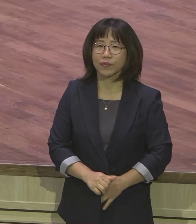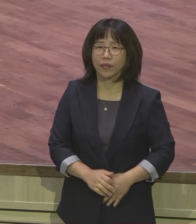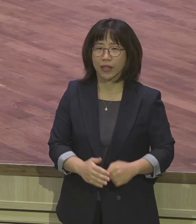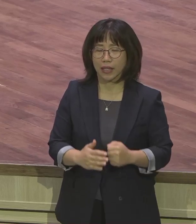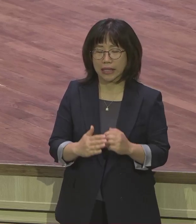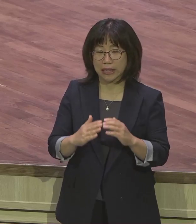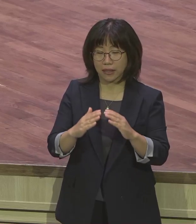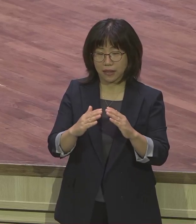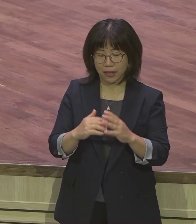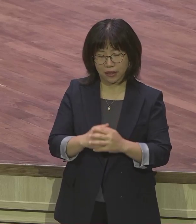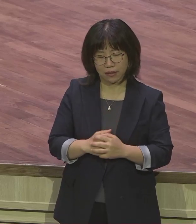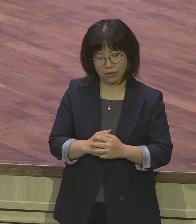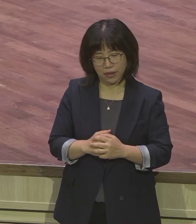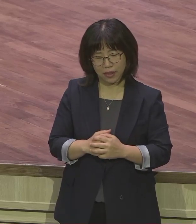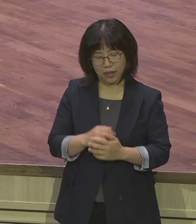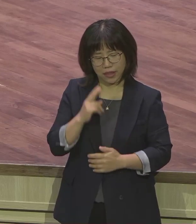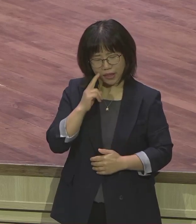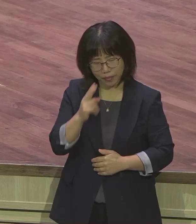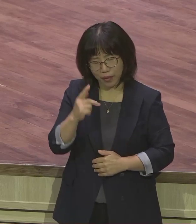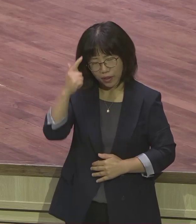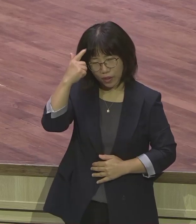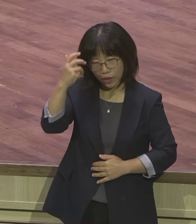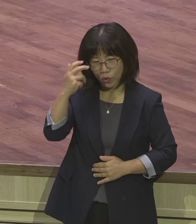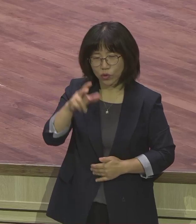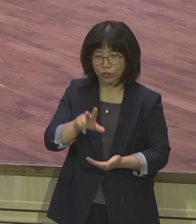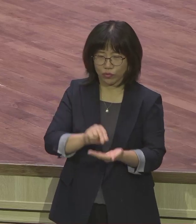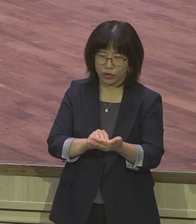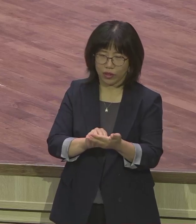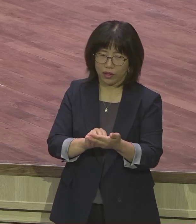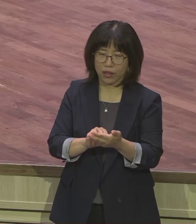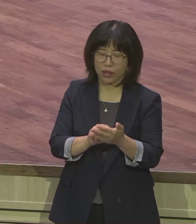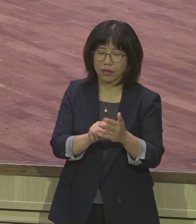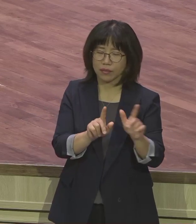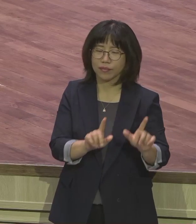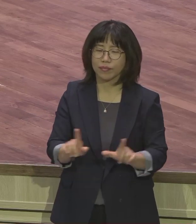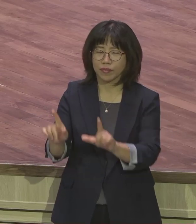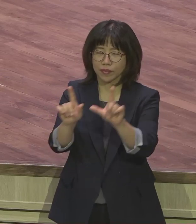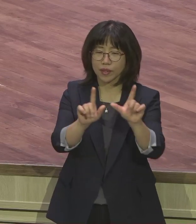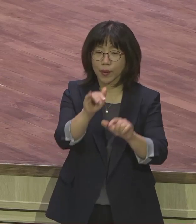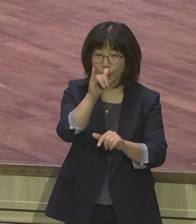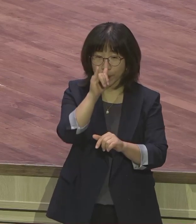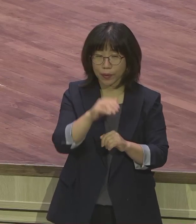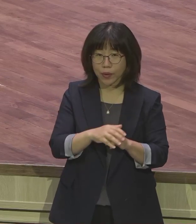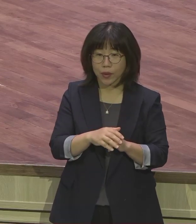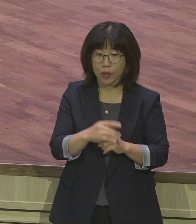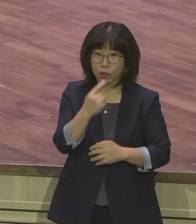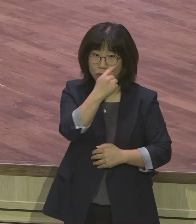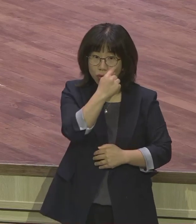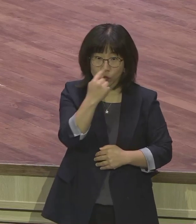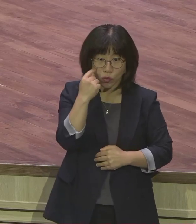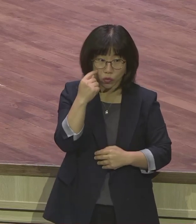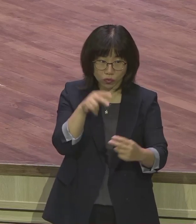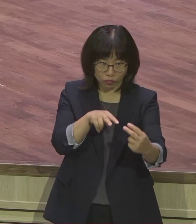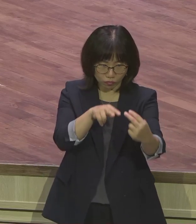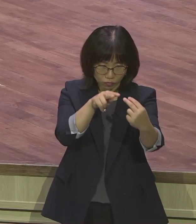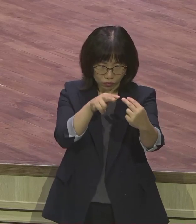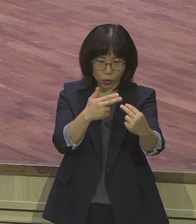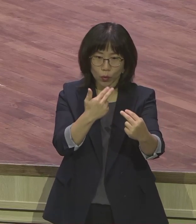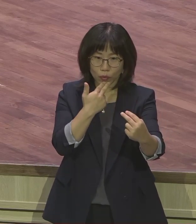영적병, 정신병 이런 우울증, 공황증 너무 많아. 사람 안 쳐다봐요. 병만 쳐다봐요.